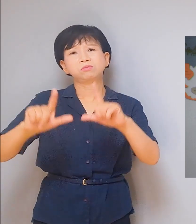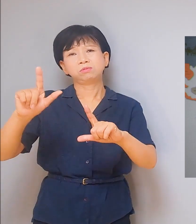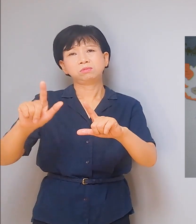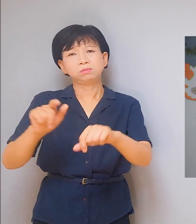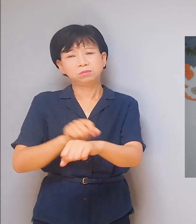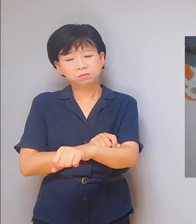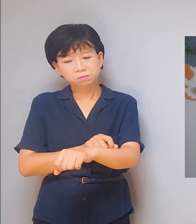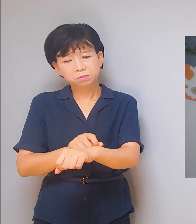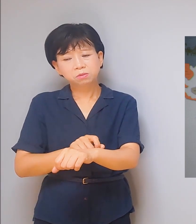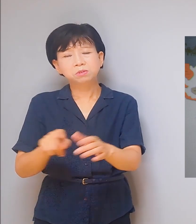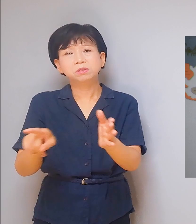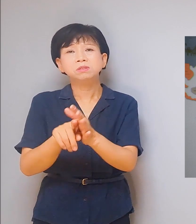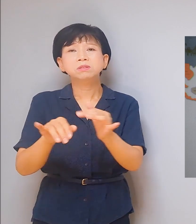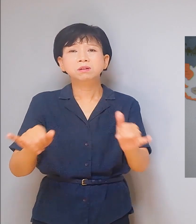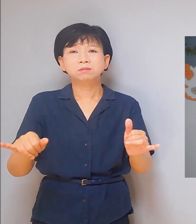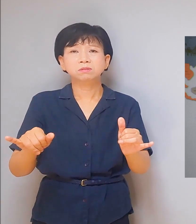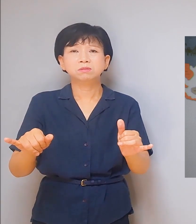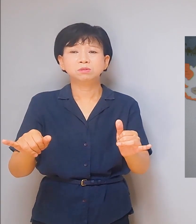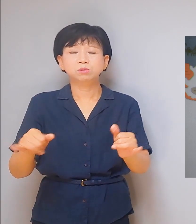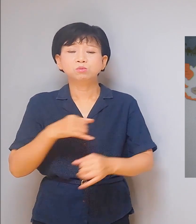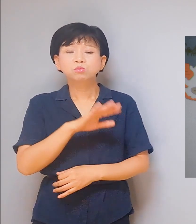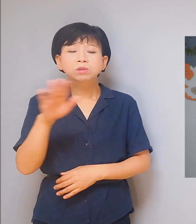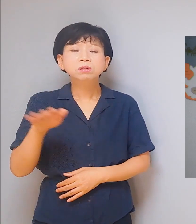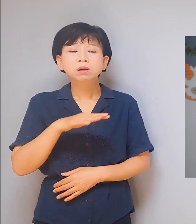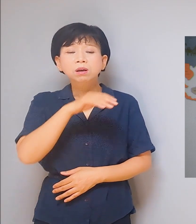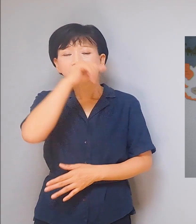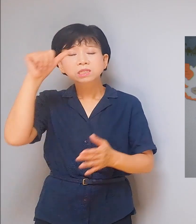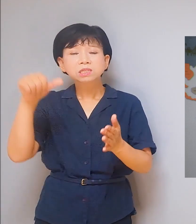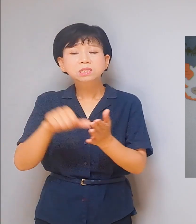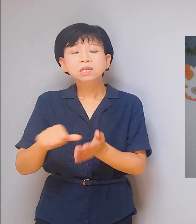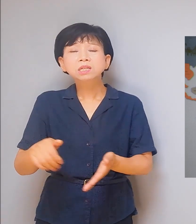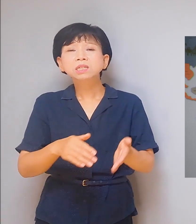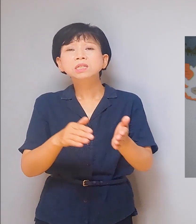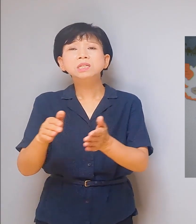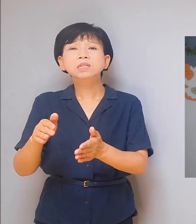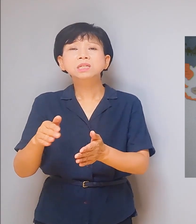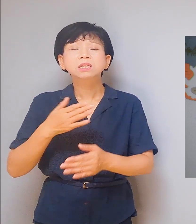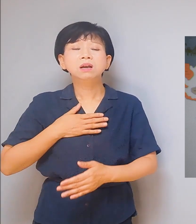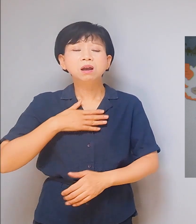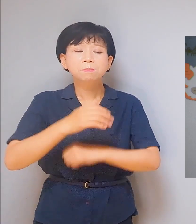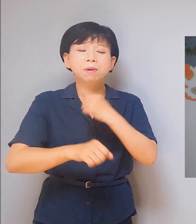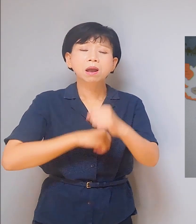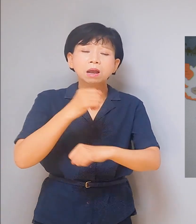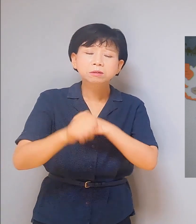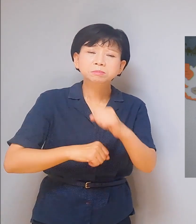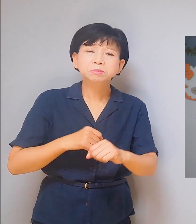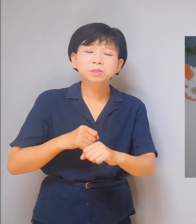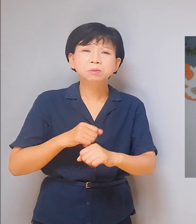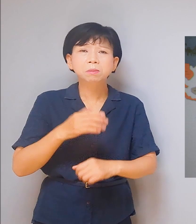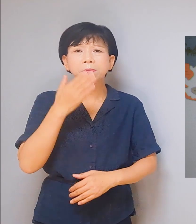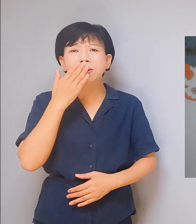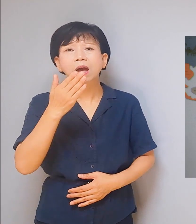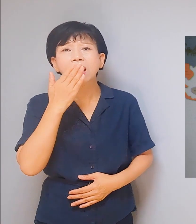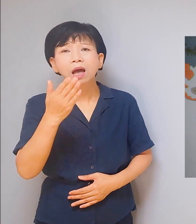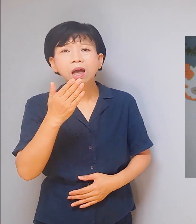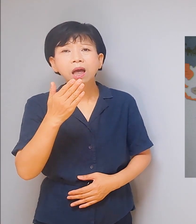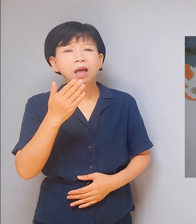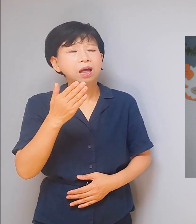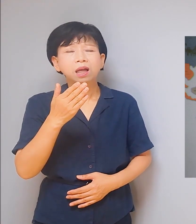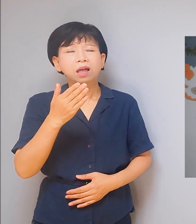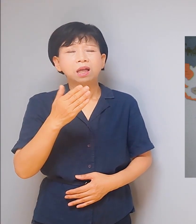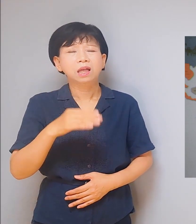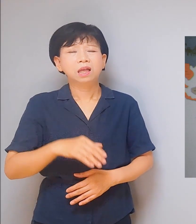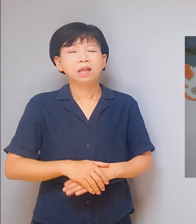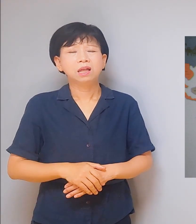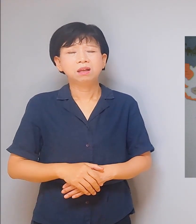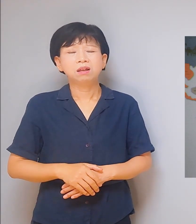특별히 우리 신자들은요, 우리가 인생길을 마음대로 움직이는 것이 아니고